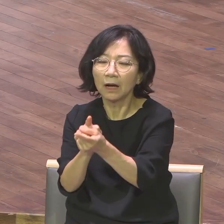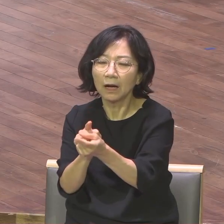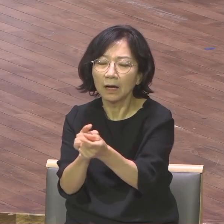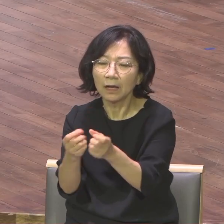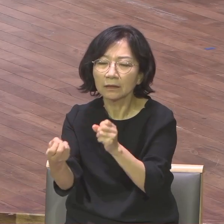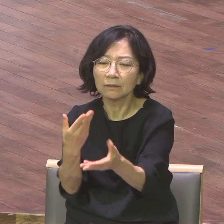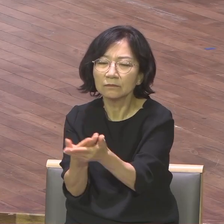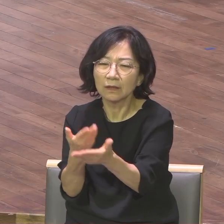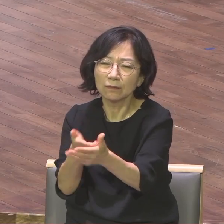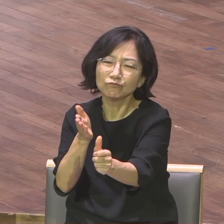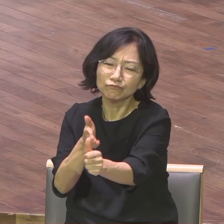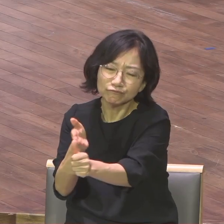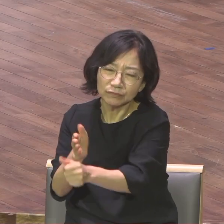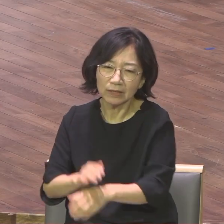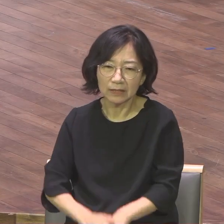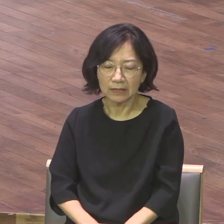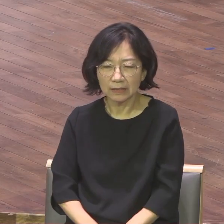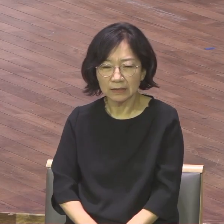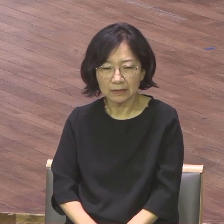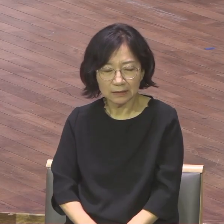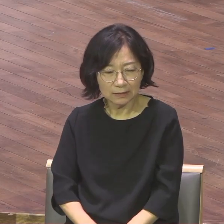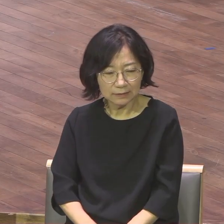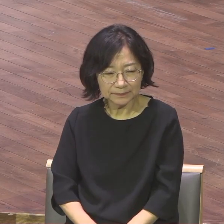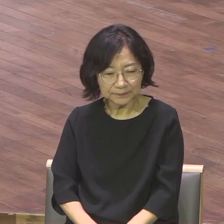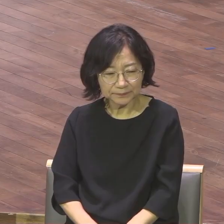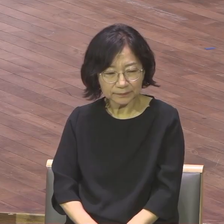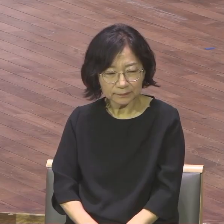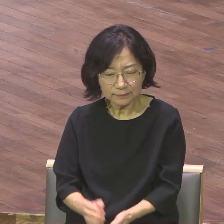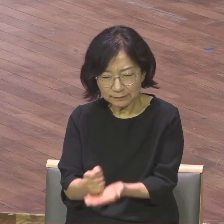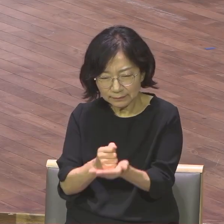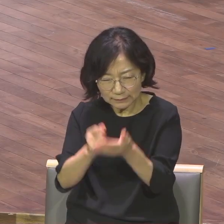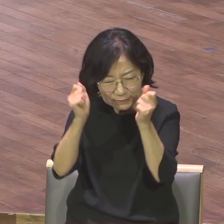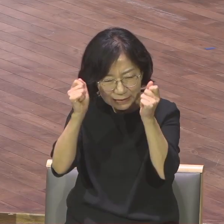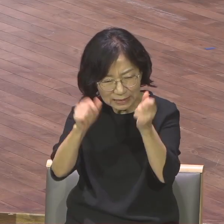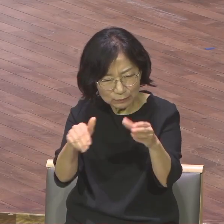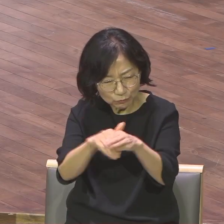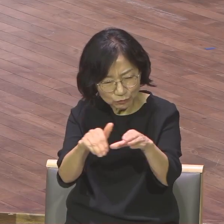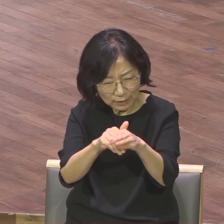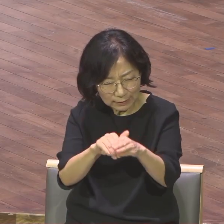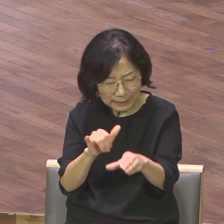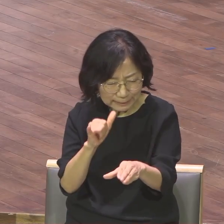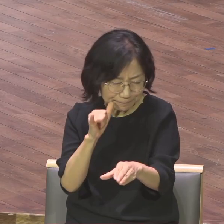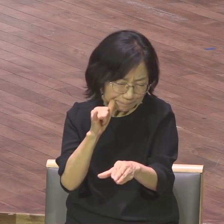귀신, 미신, 문화 속에서 빠져 사는 사람들이 많이 있습니다.